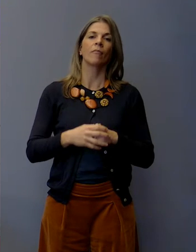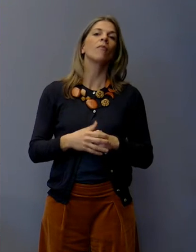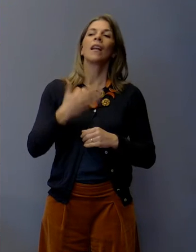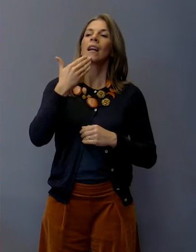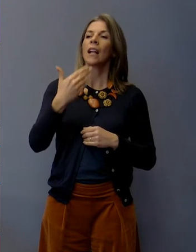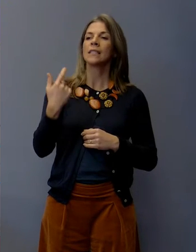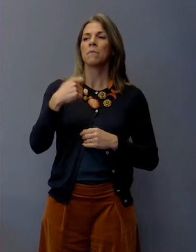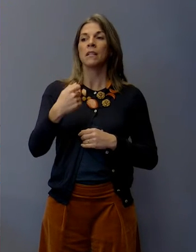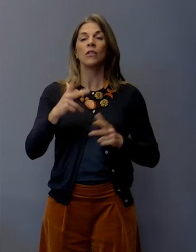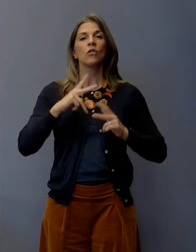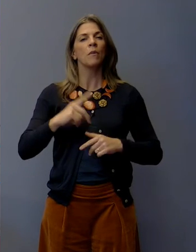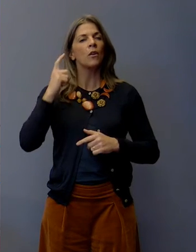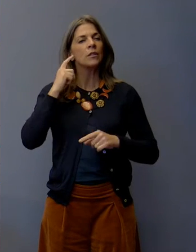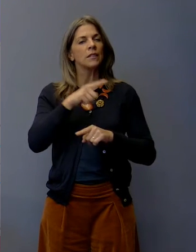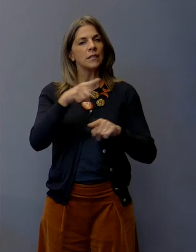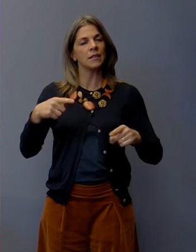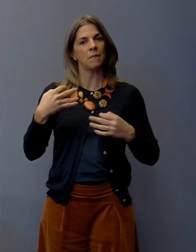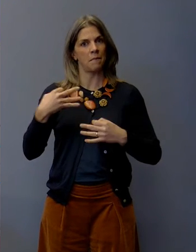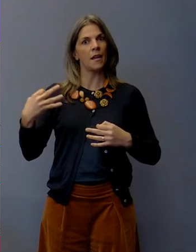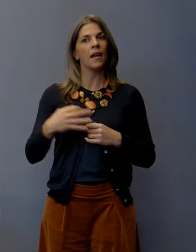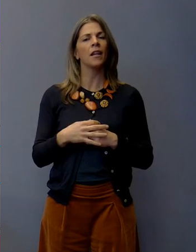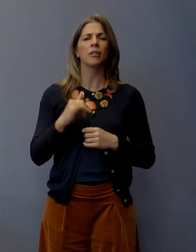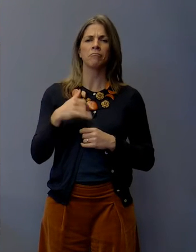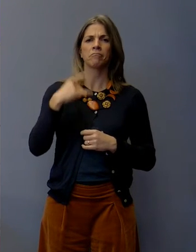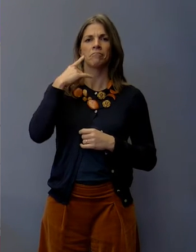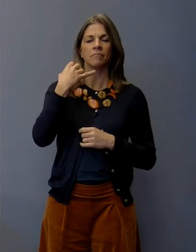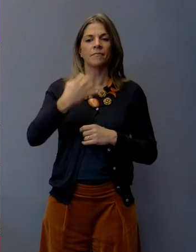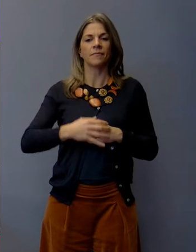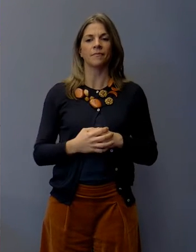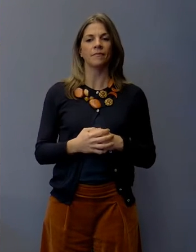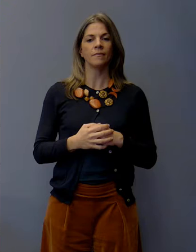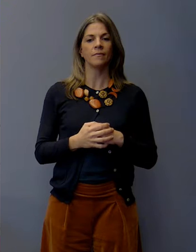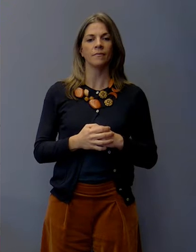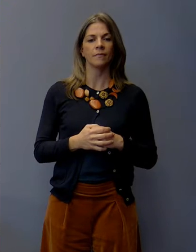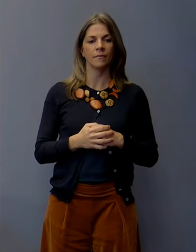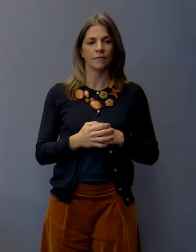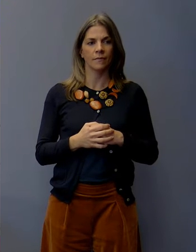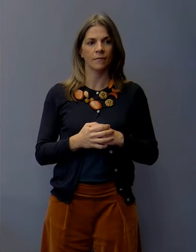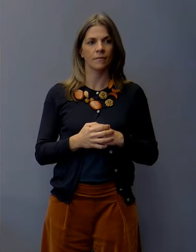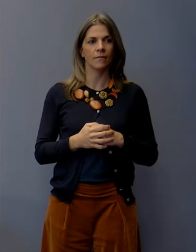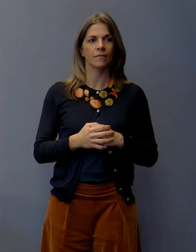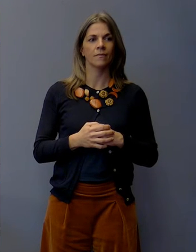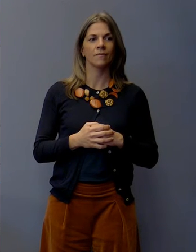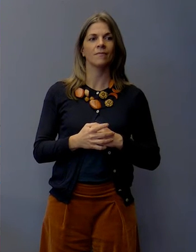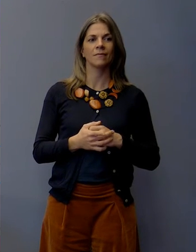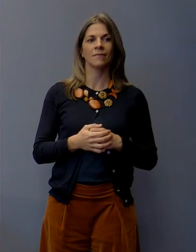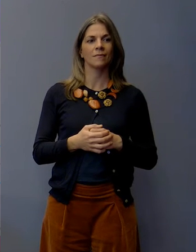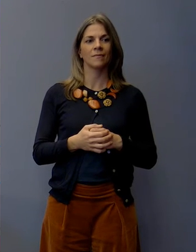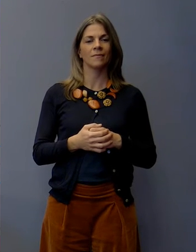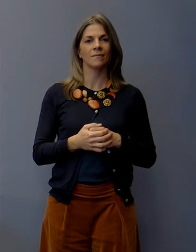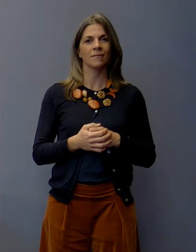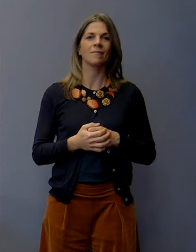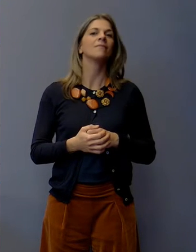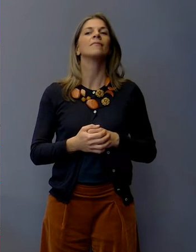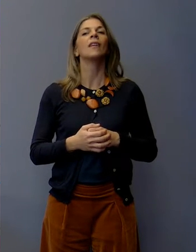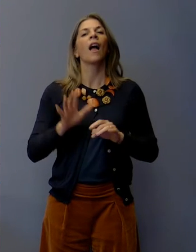bene forte e chiaro proceda pure col suo intervento ma allora che dire il l'intervento che mi ha